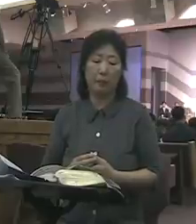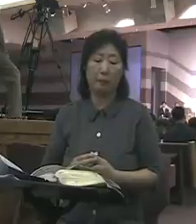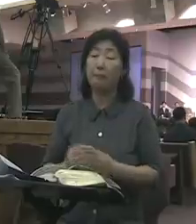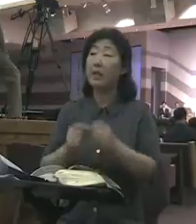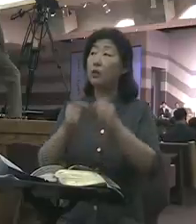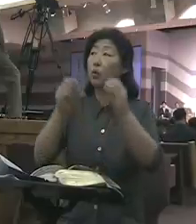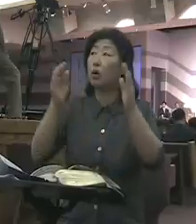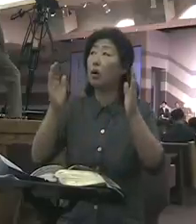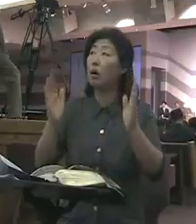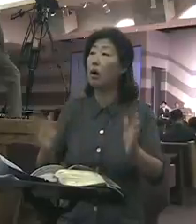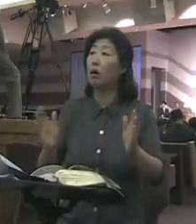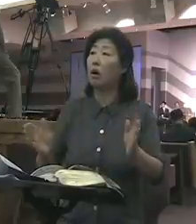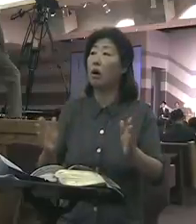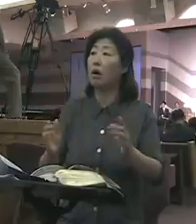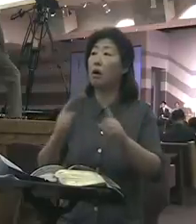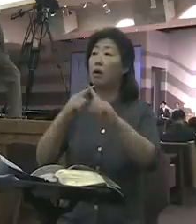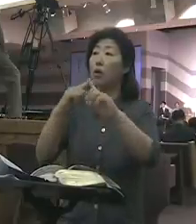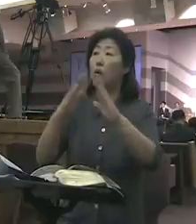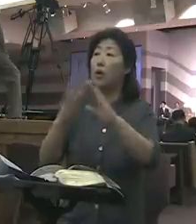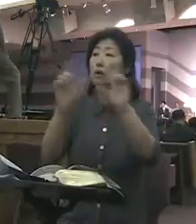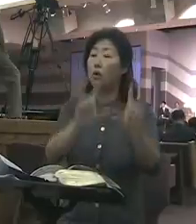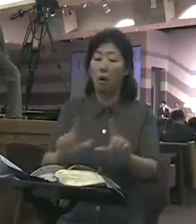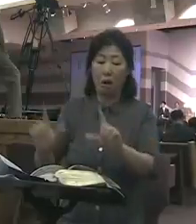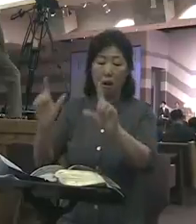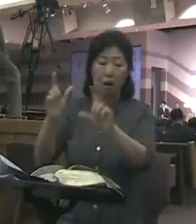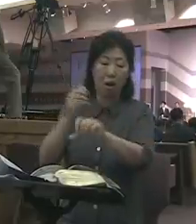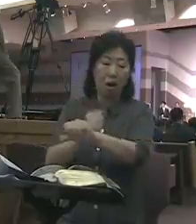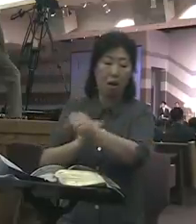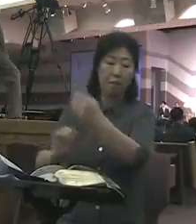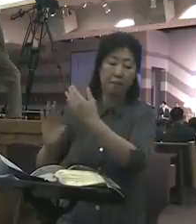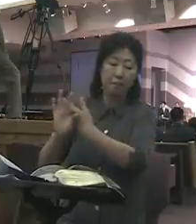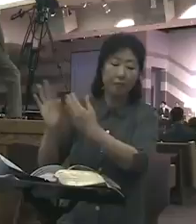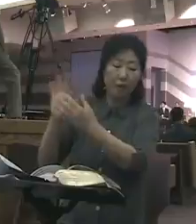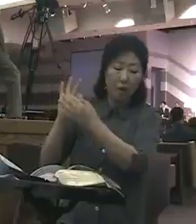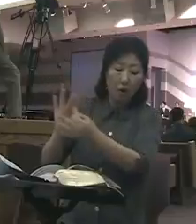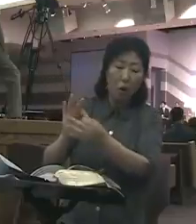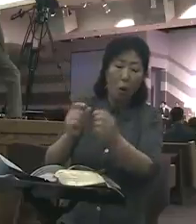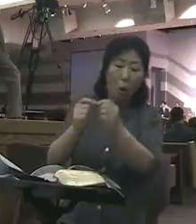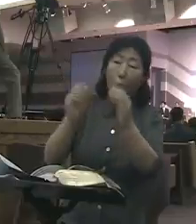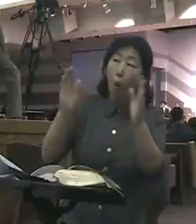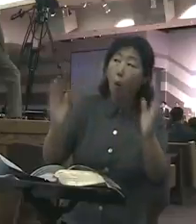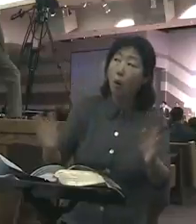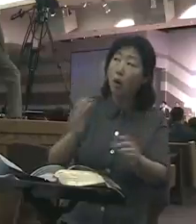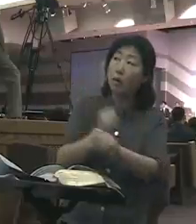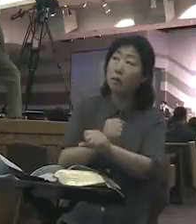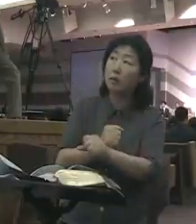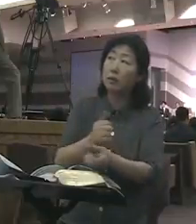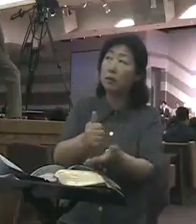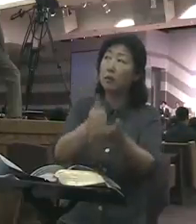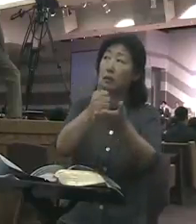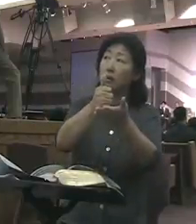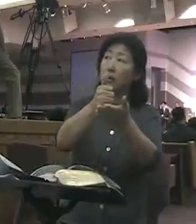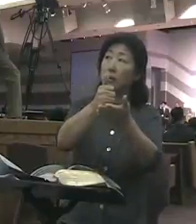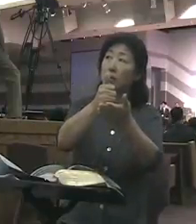그동안에 교회 생활을 하시면서 오래 하시면서도 아직 섬김의 자리까지 나오지 못하신